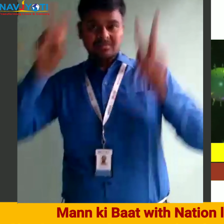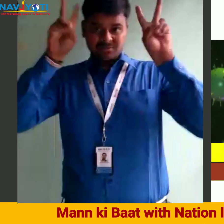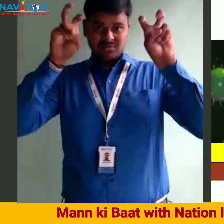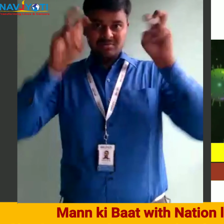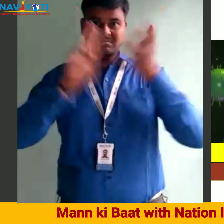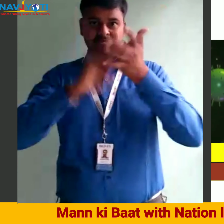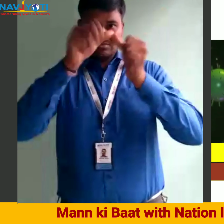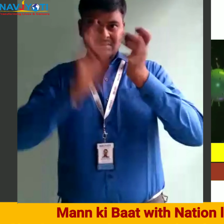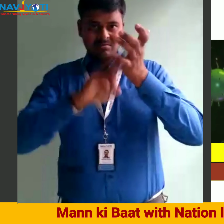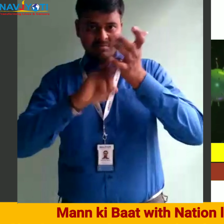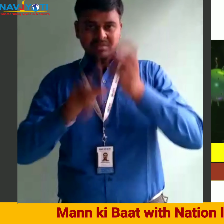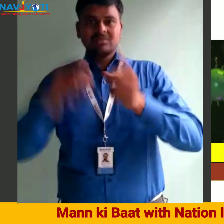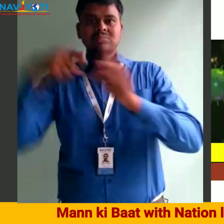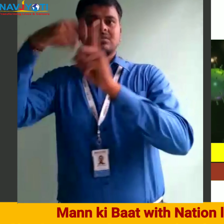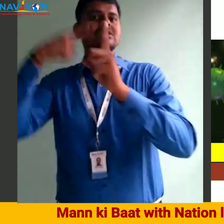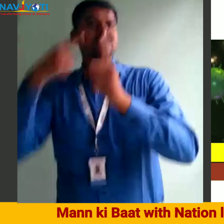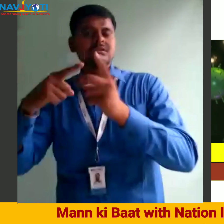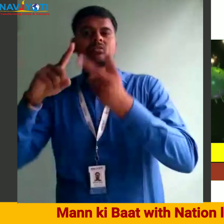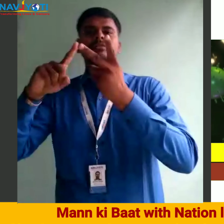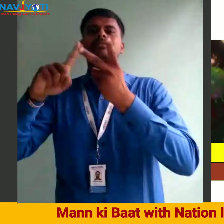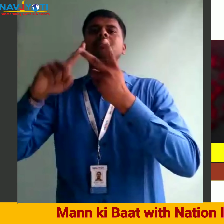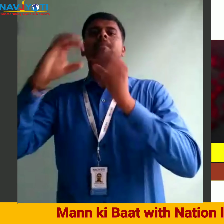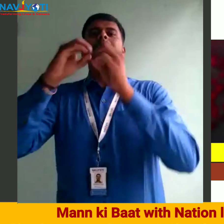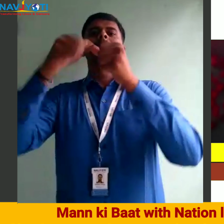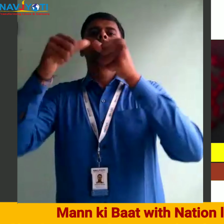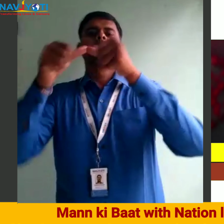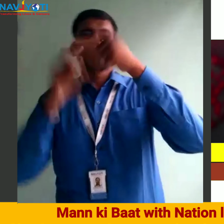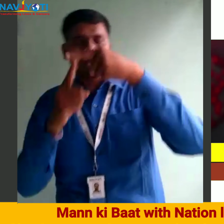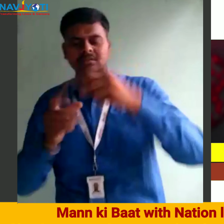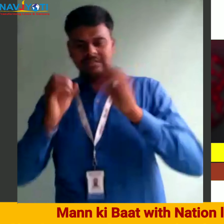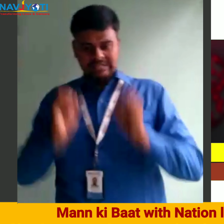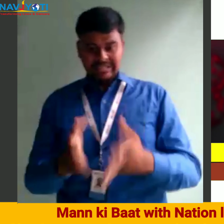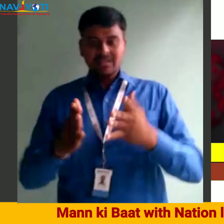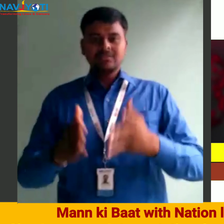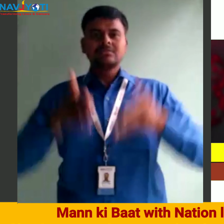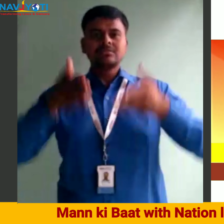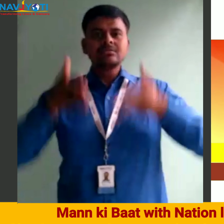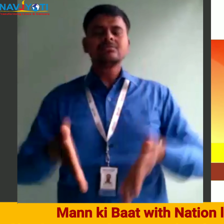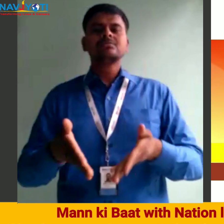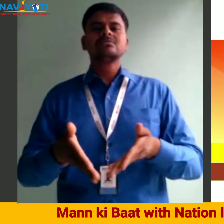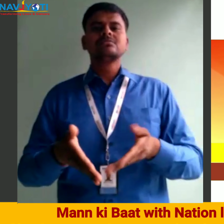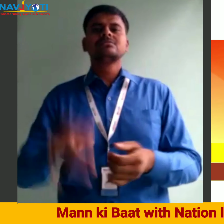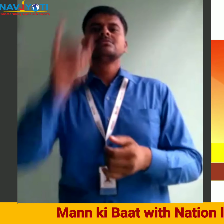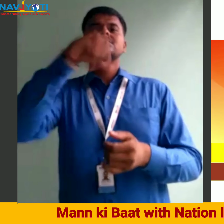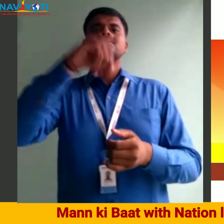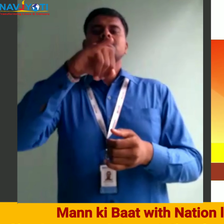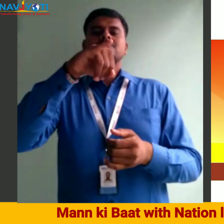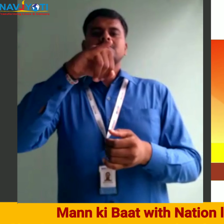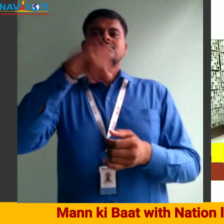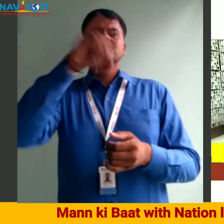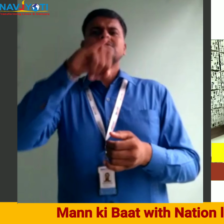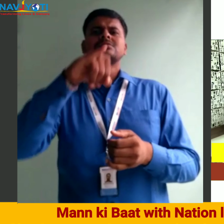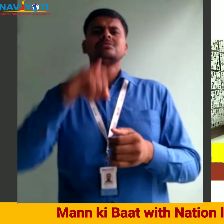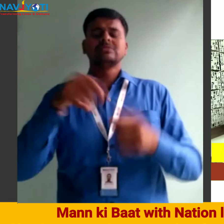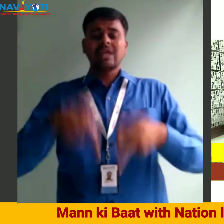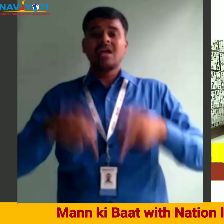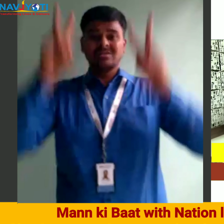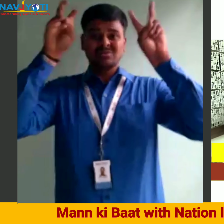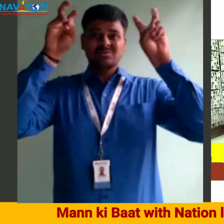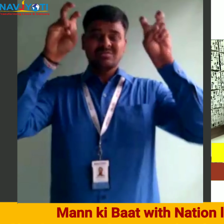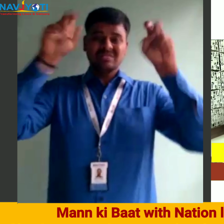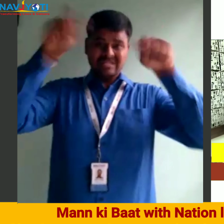वहीं कोरोना संक्रमण को फैलने से रोकने में भी मदद करेगी। मेरे प्यारे देशवासियों, ये